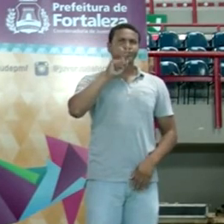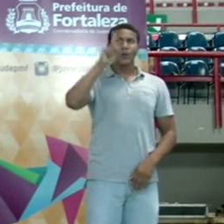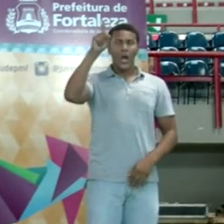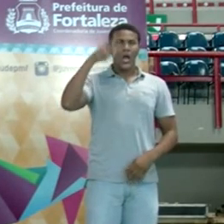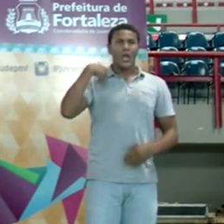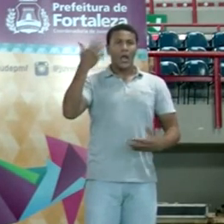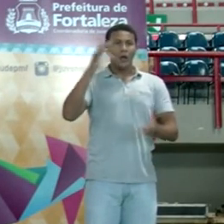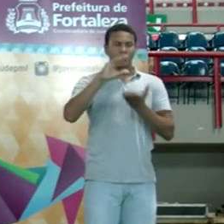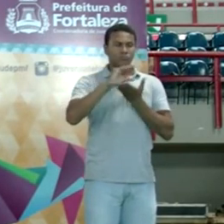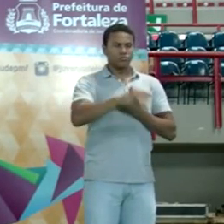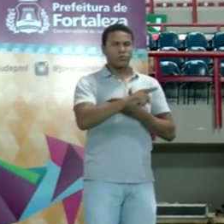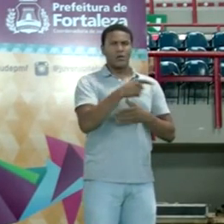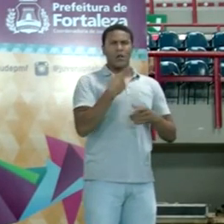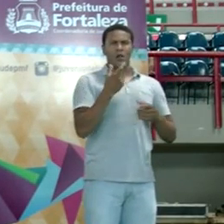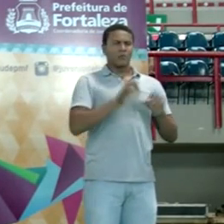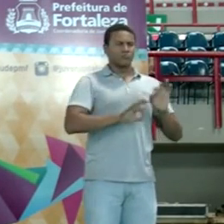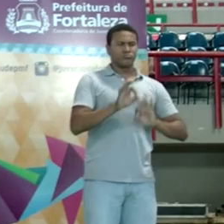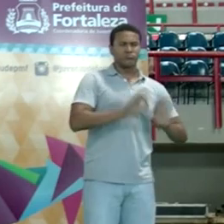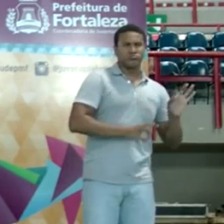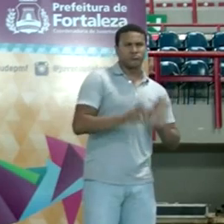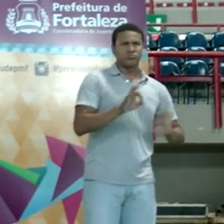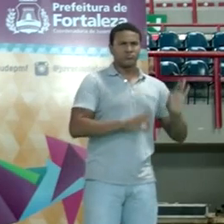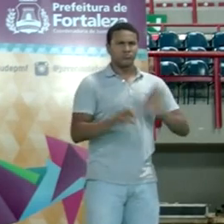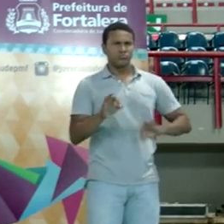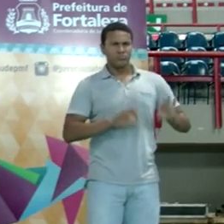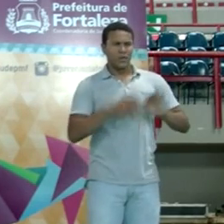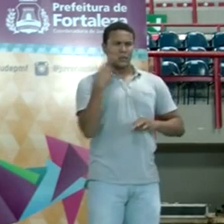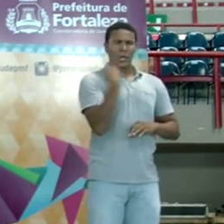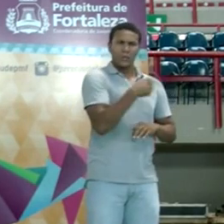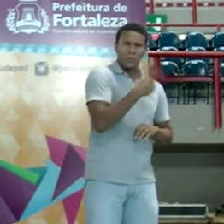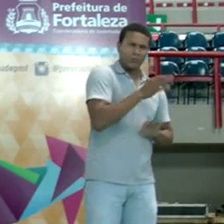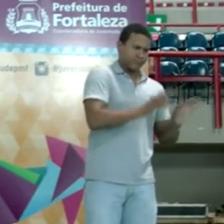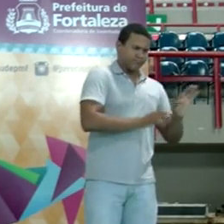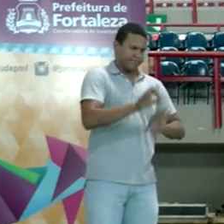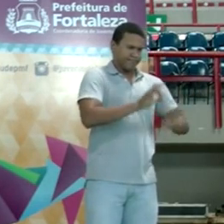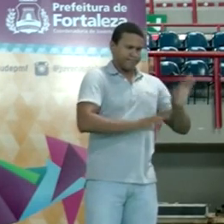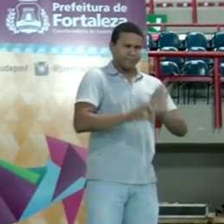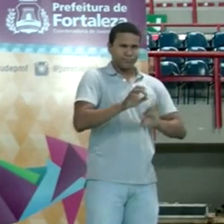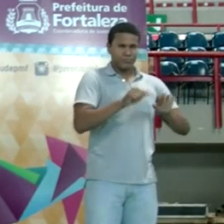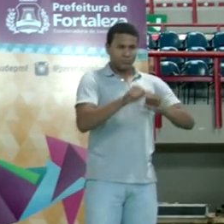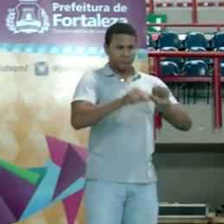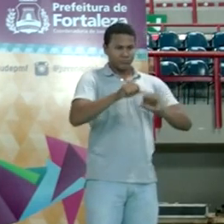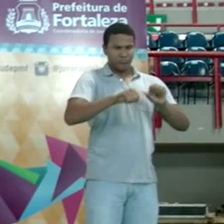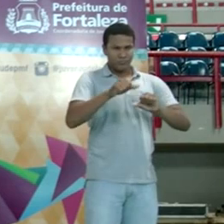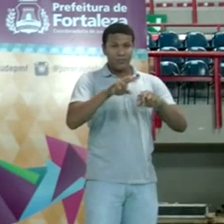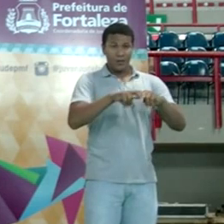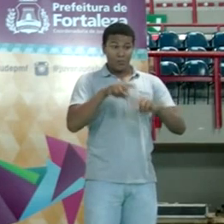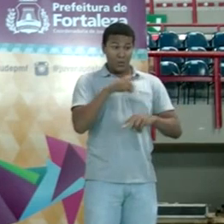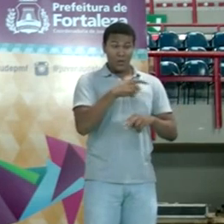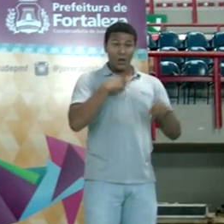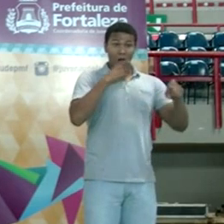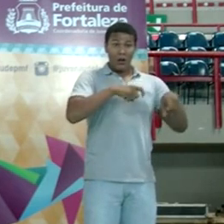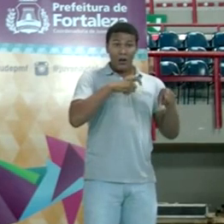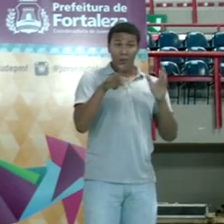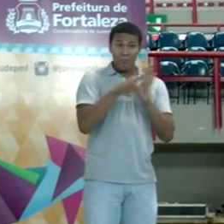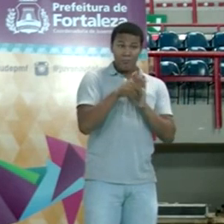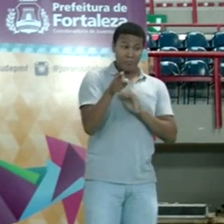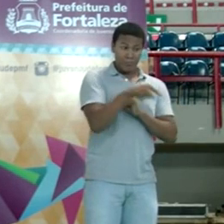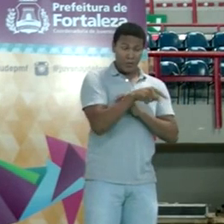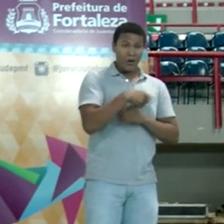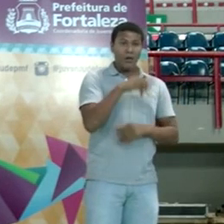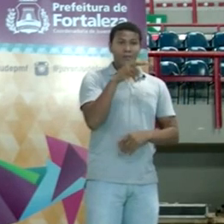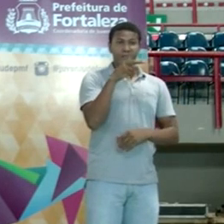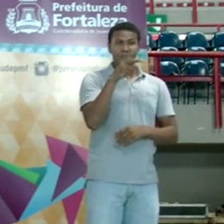manso, modificando ele geneticamente. Então, a partir do texto, a melhoria agronômica das sementes do